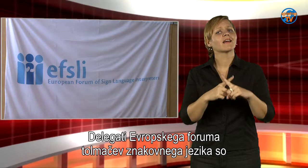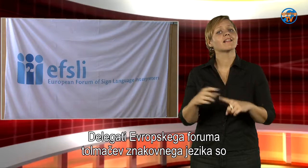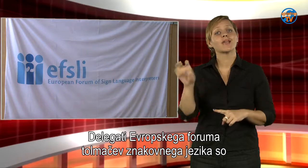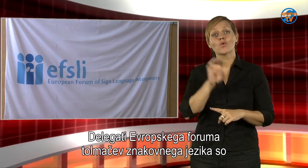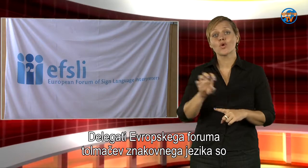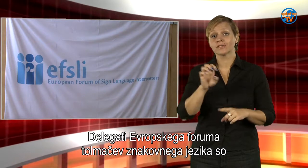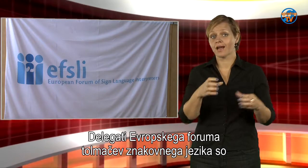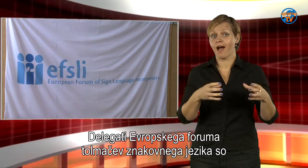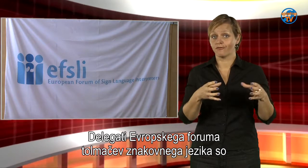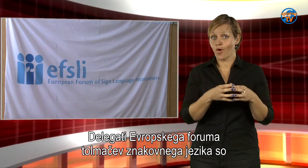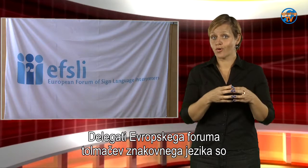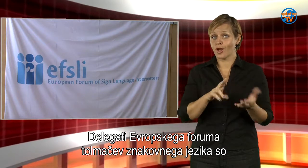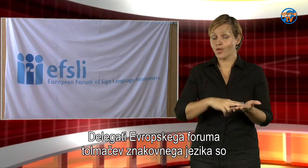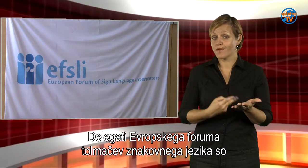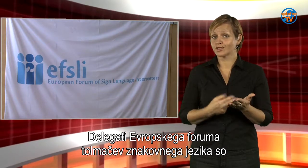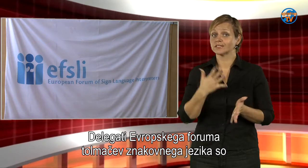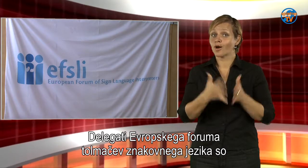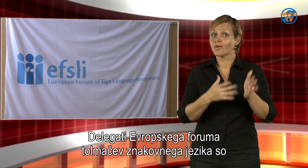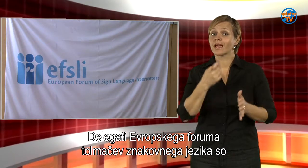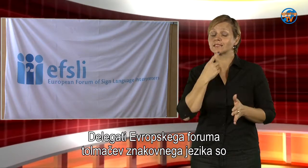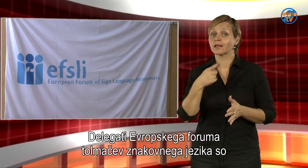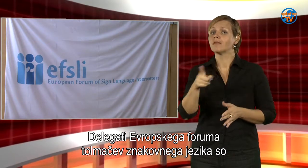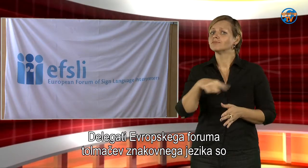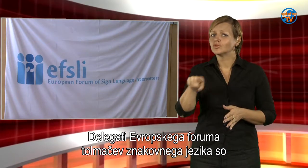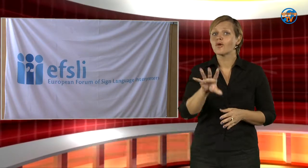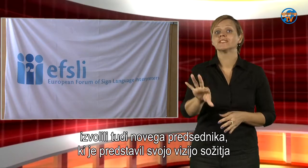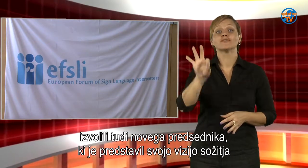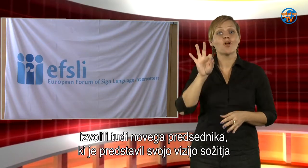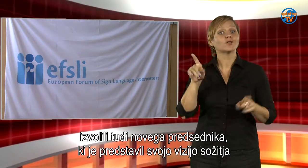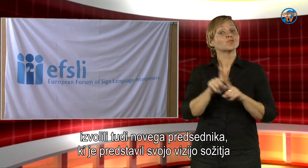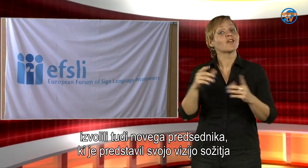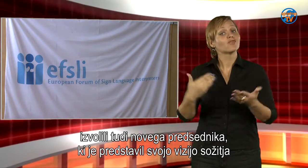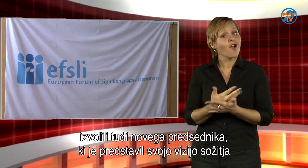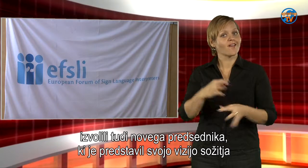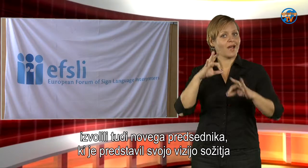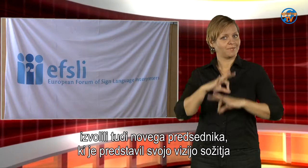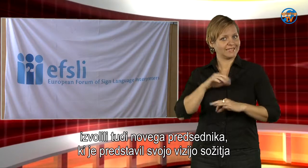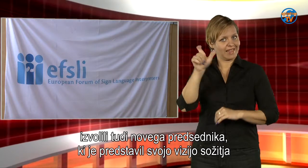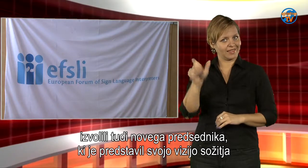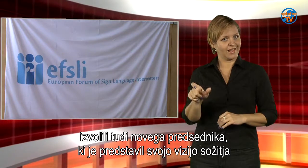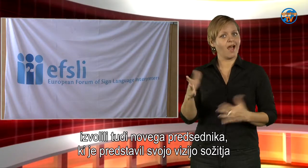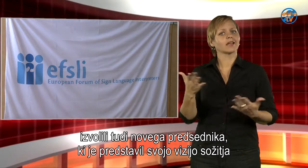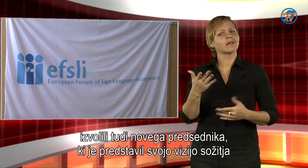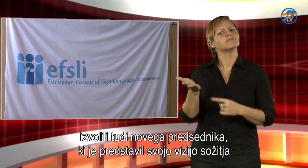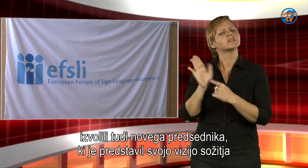Delegati Evropskega foruma tolmačev znakovnega jezika so izvolili tudi novega predsednika, ki je predstavil svojo